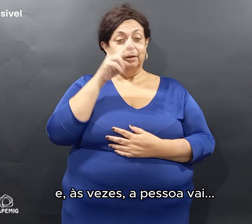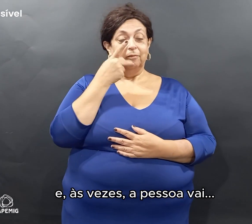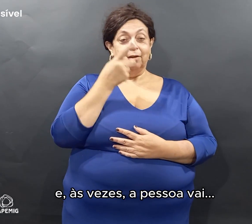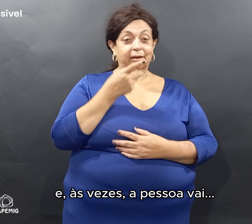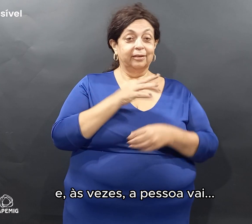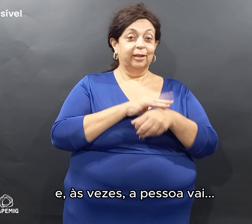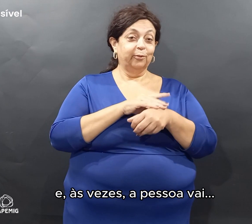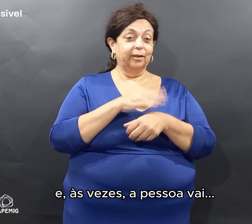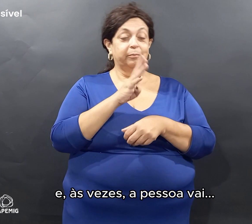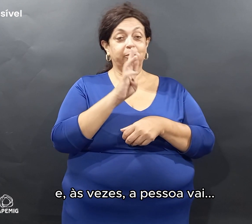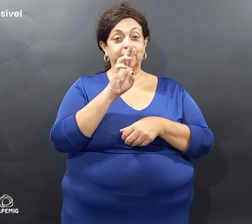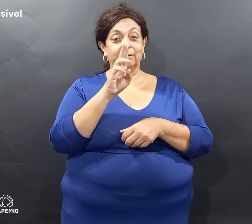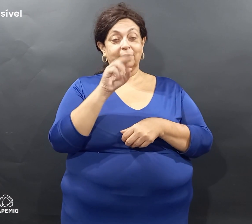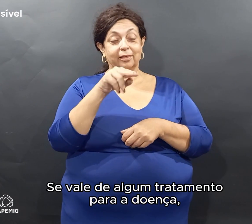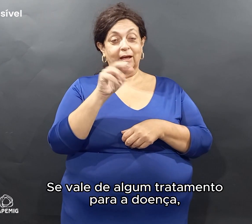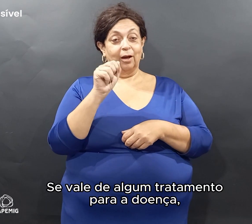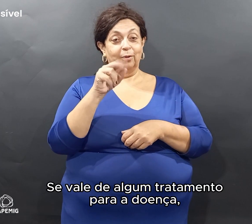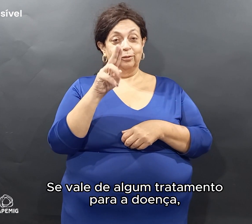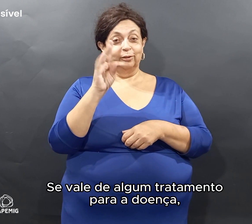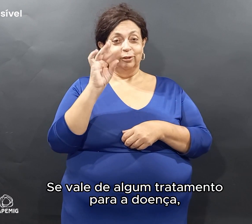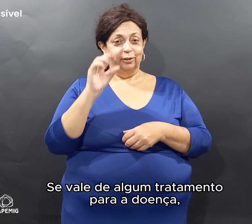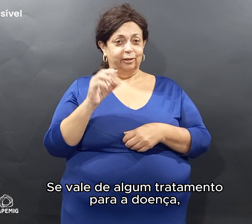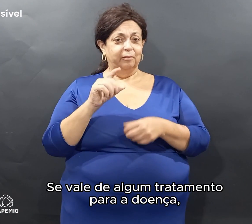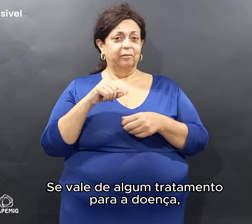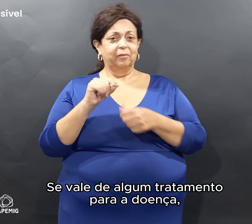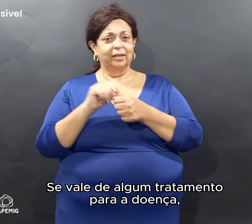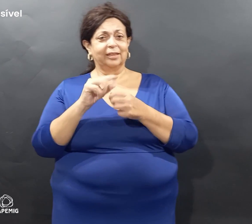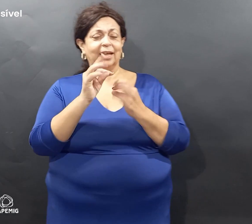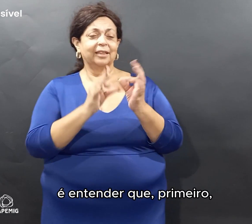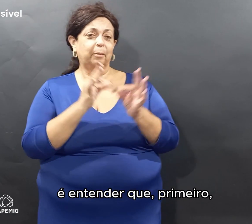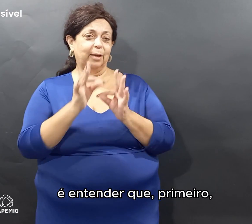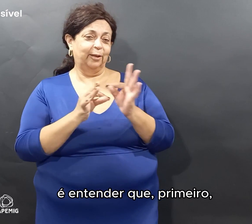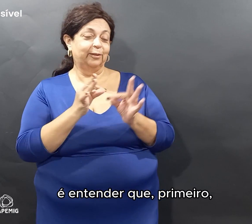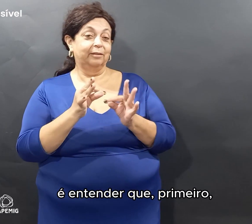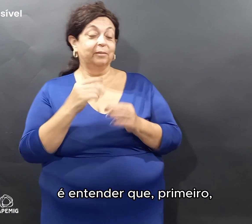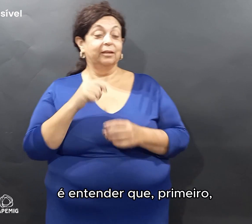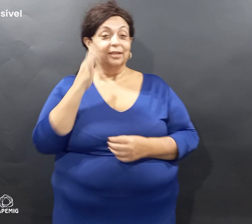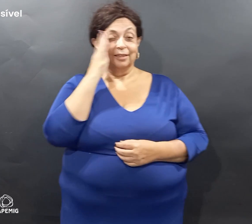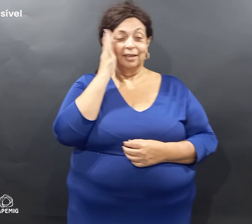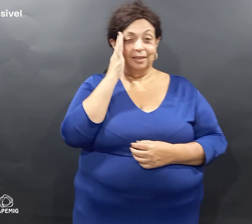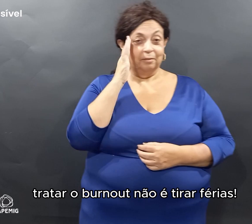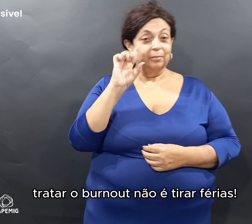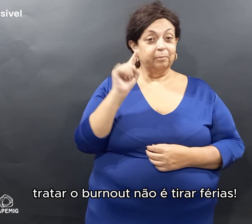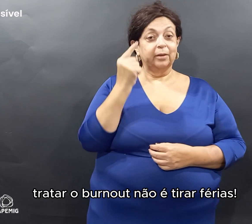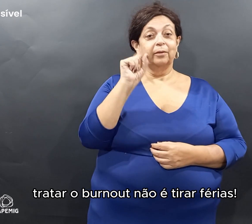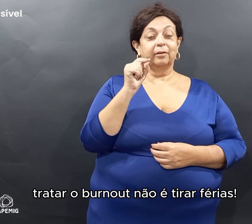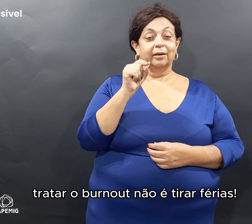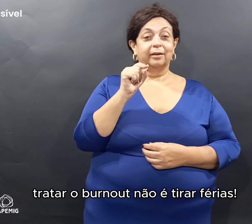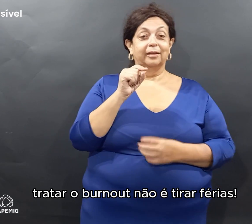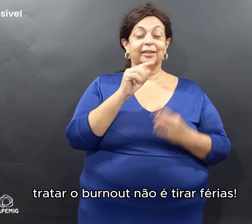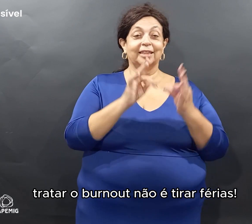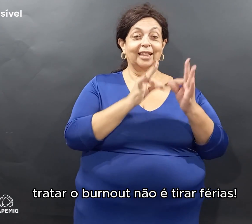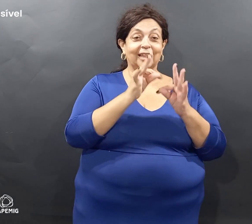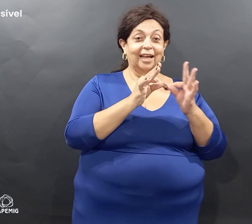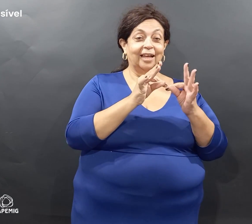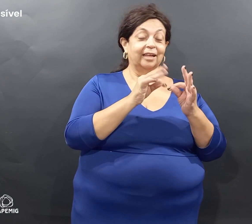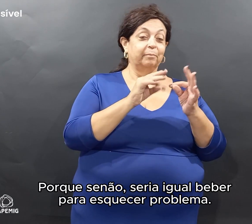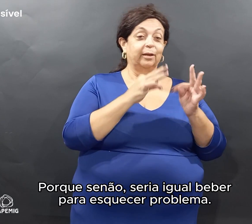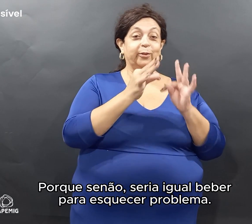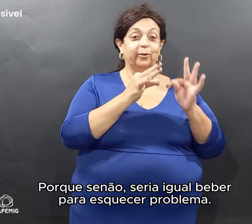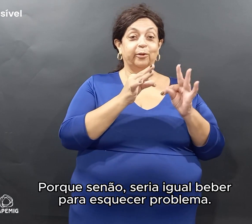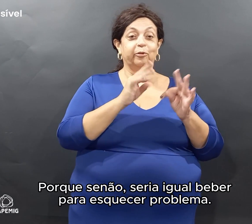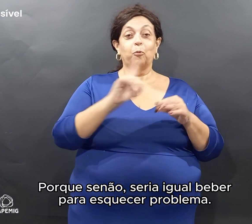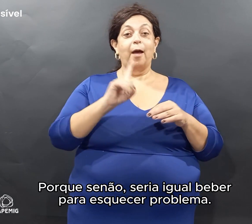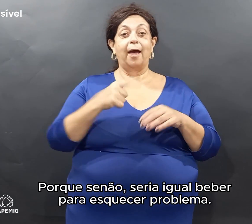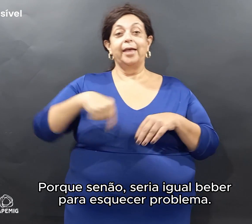e às vezes a pessoa se vale de algum tratamento para a doença, é entender que, primeiro, tratar o burnout não é tirar férias.